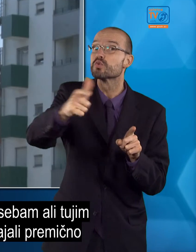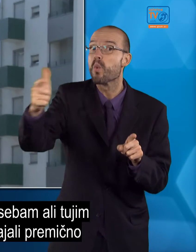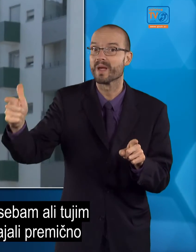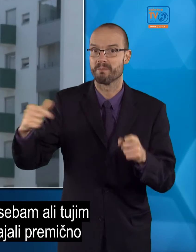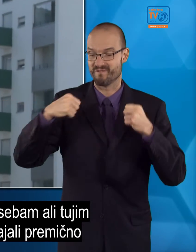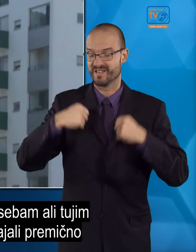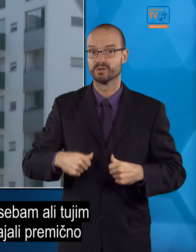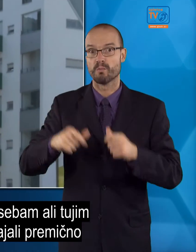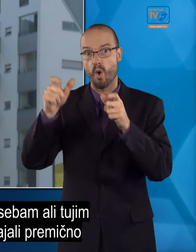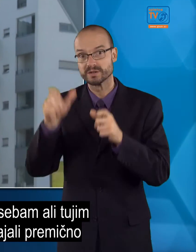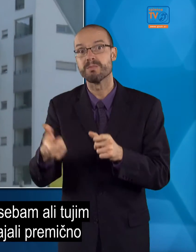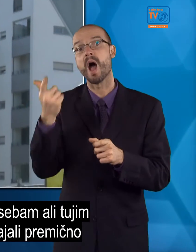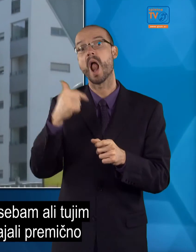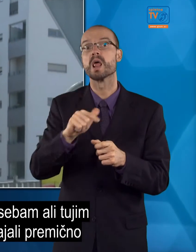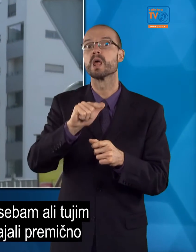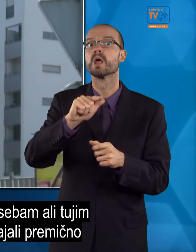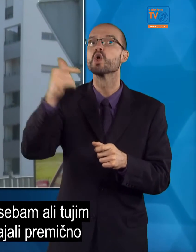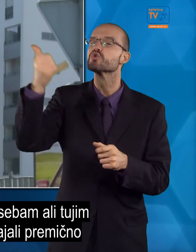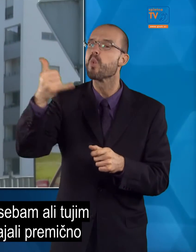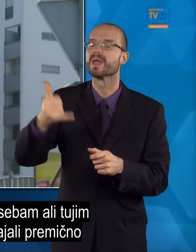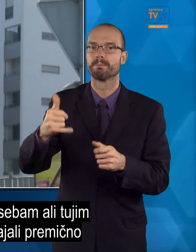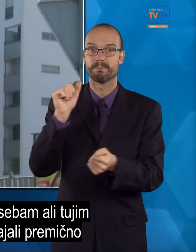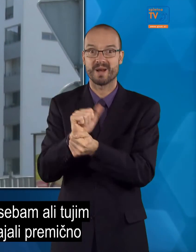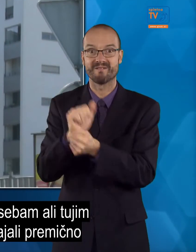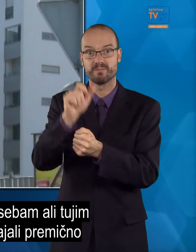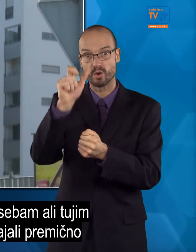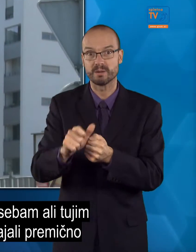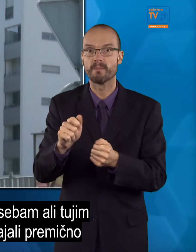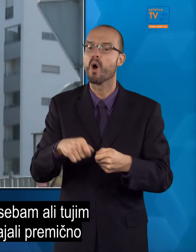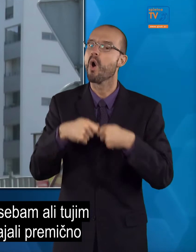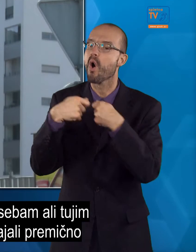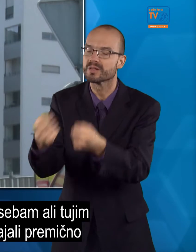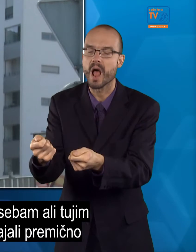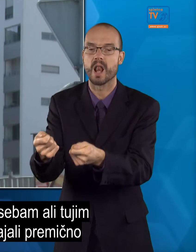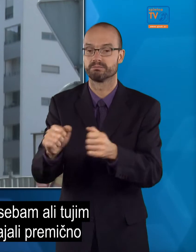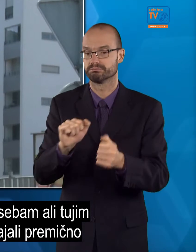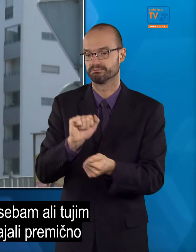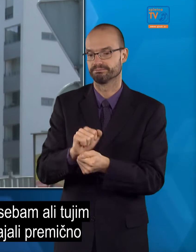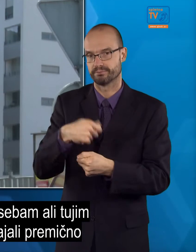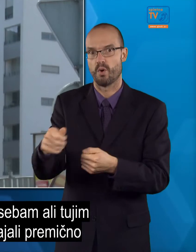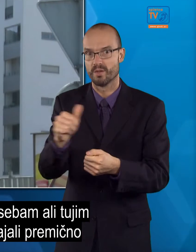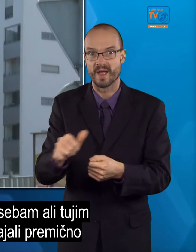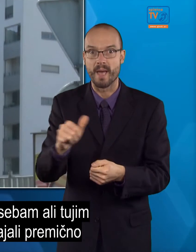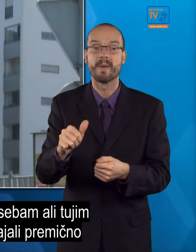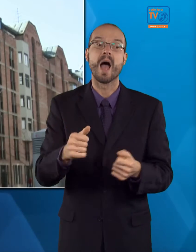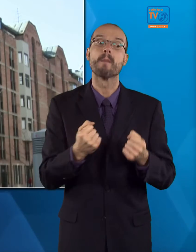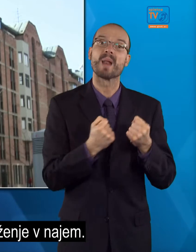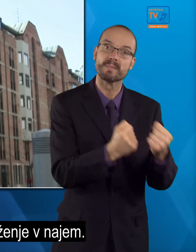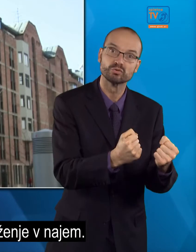osebam ali tujim pravnim osebam oddajali premično ali nepremično premoženje v najem.